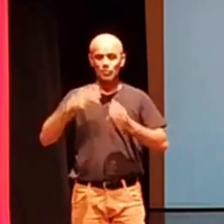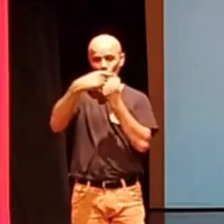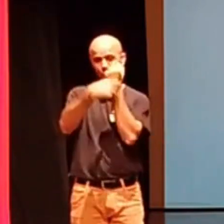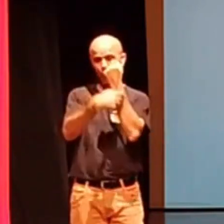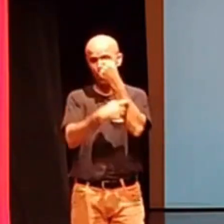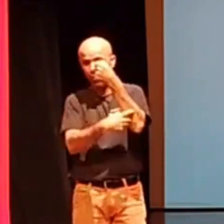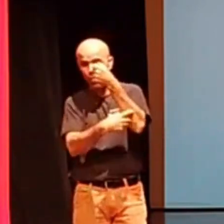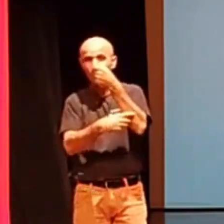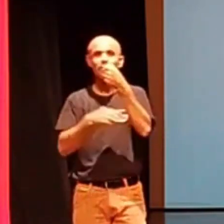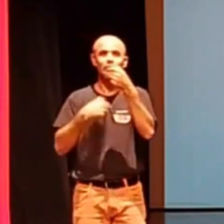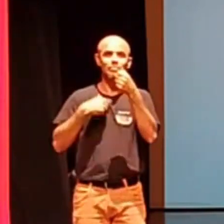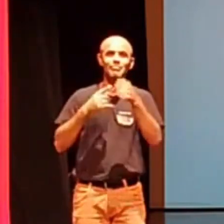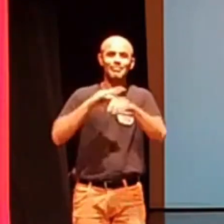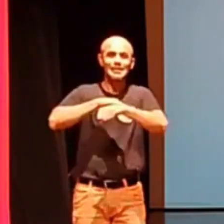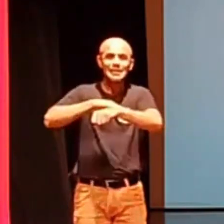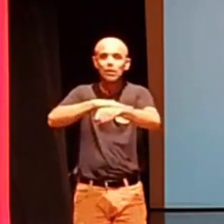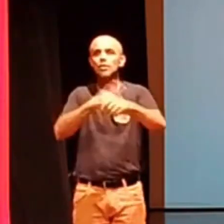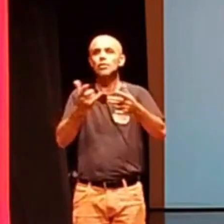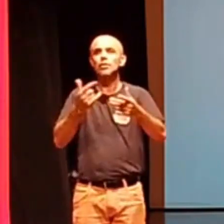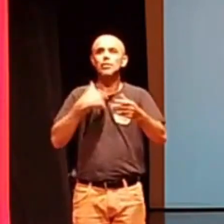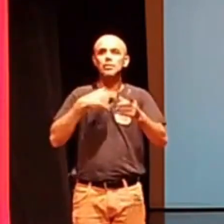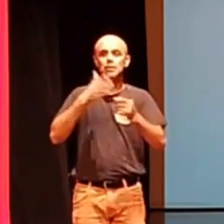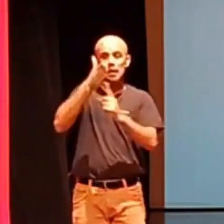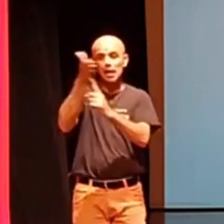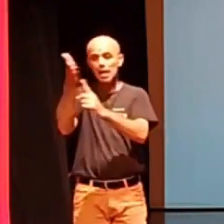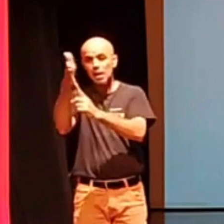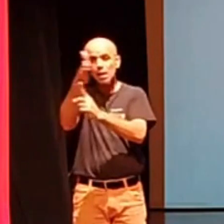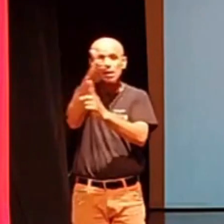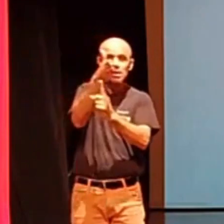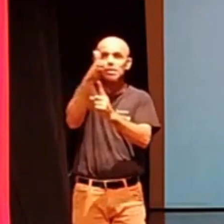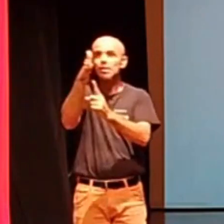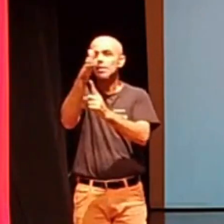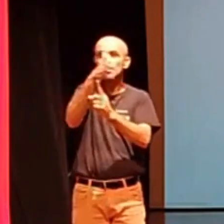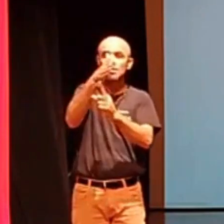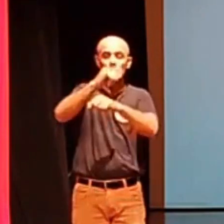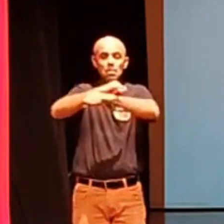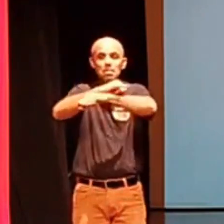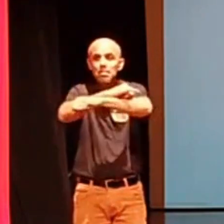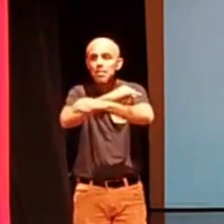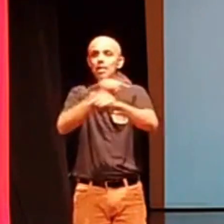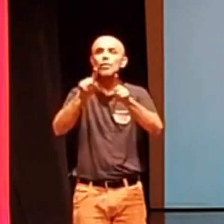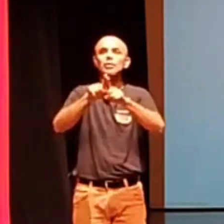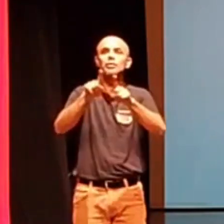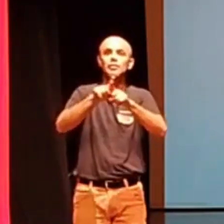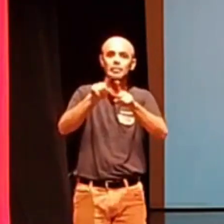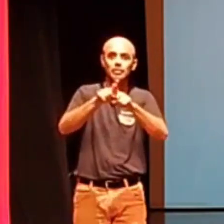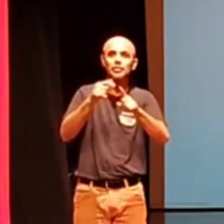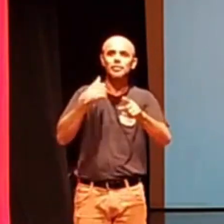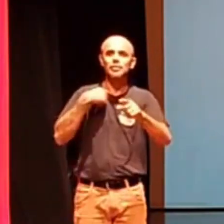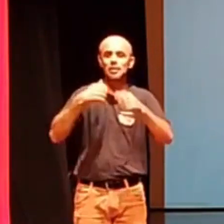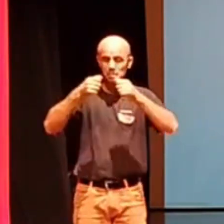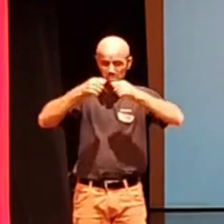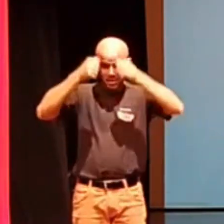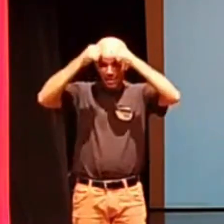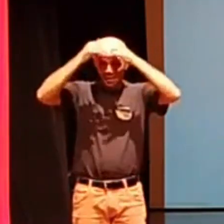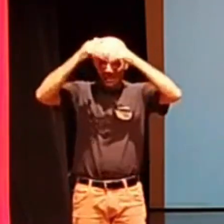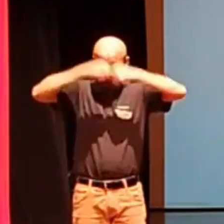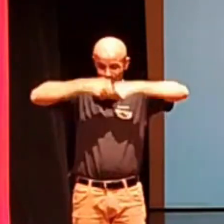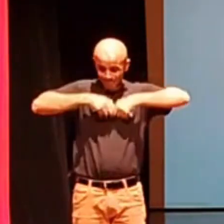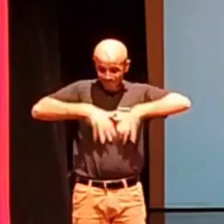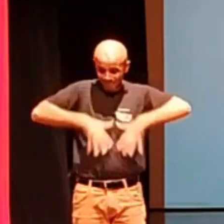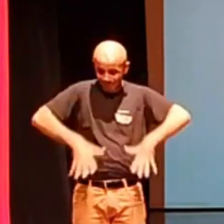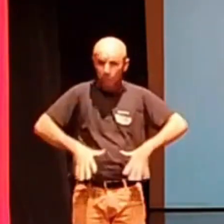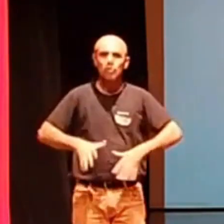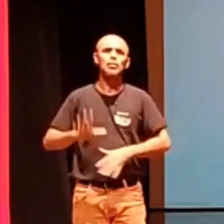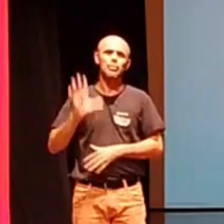frouxidão ligamentar, a interiorização do centro de gravidade, o ganho de peso e a própria compressão das raízes nervosas pode acontecer durante